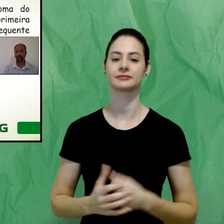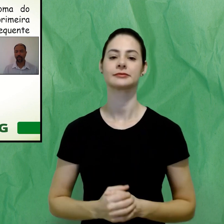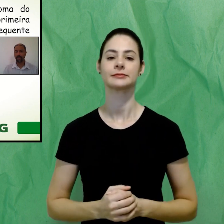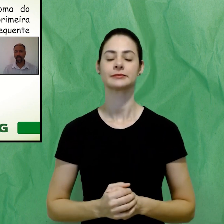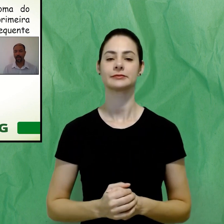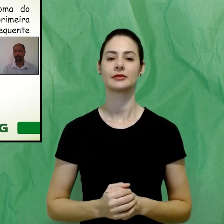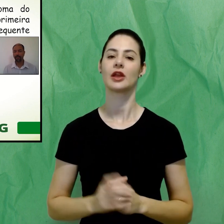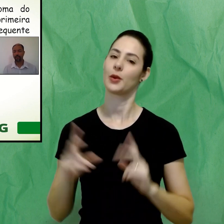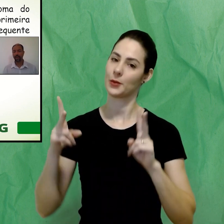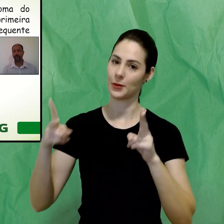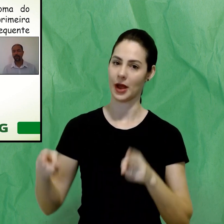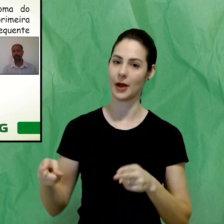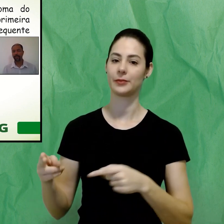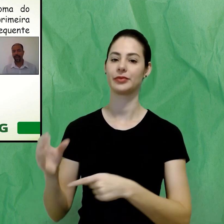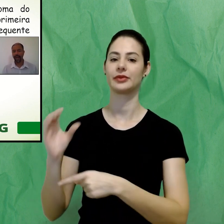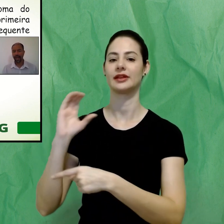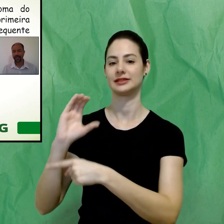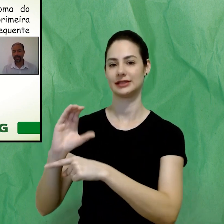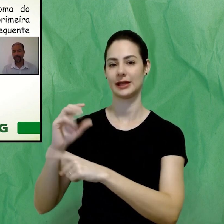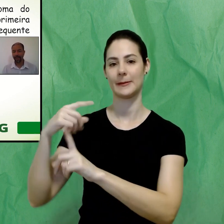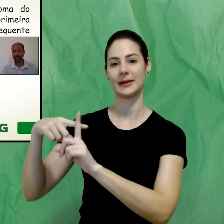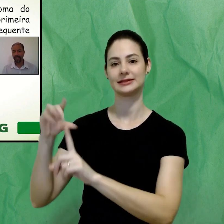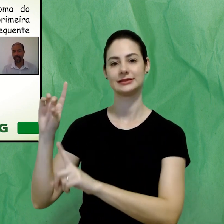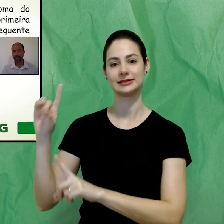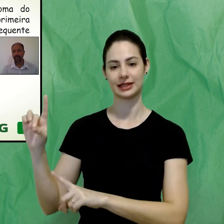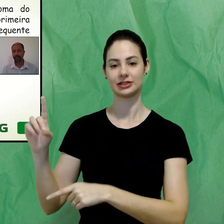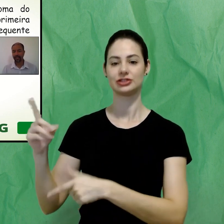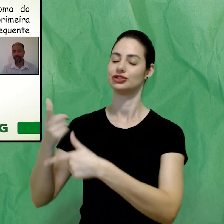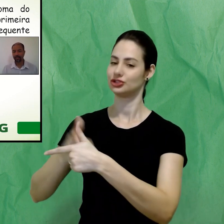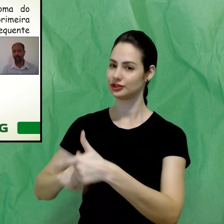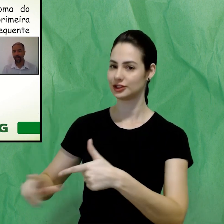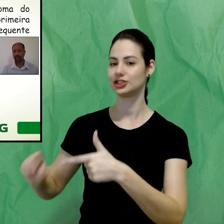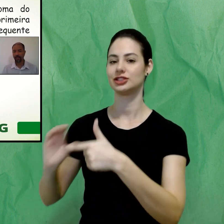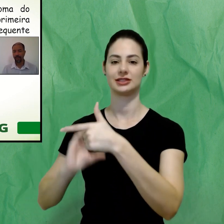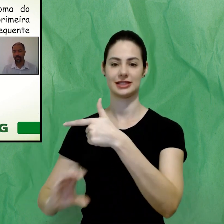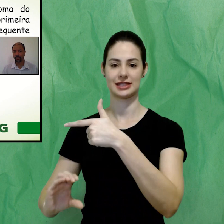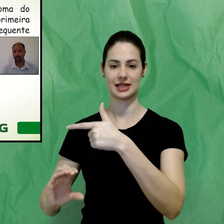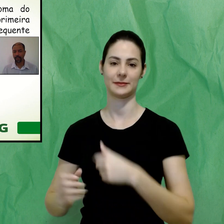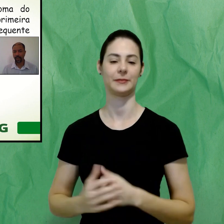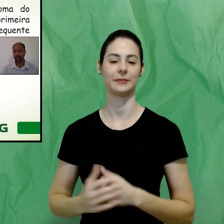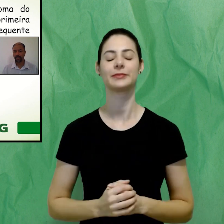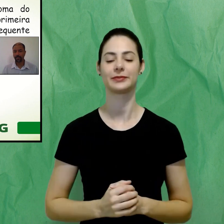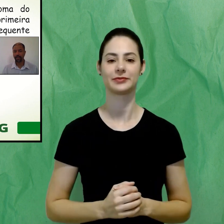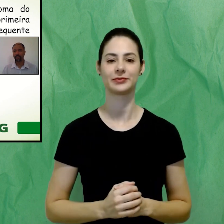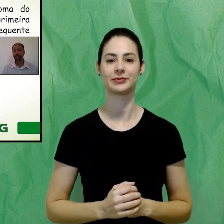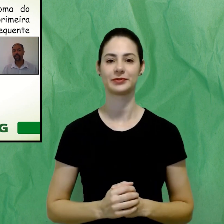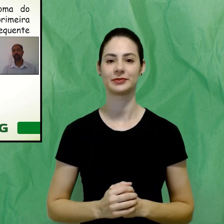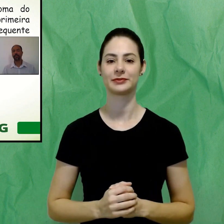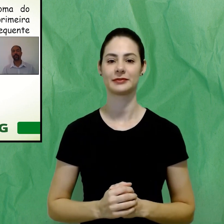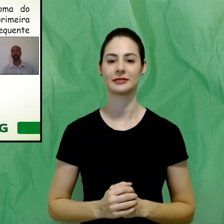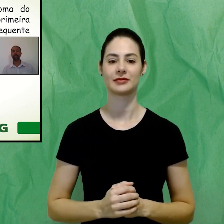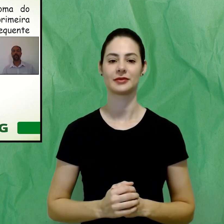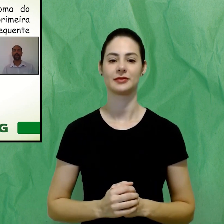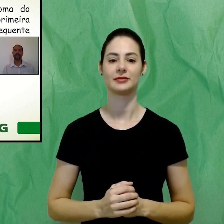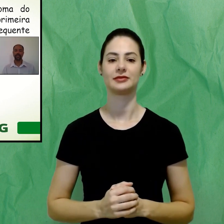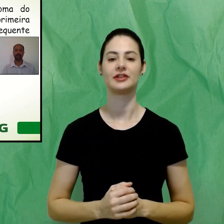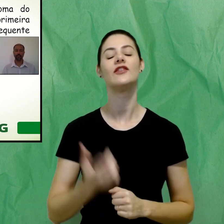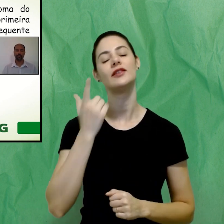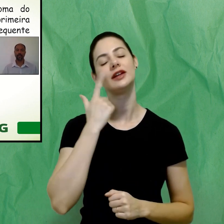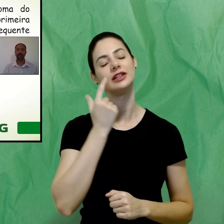pelo antecessor. É proporcional a C mais D, antecessor mais consequente, dividido